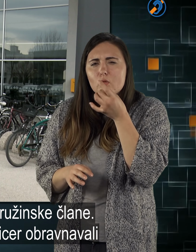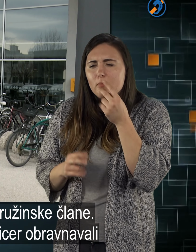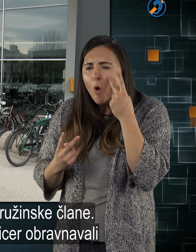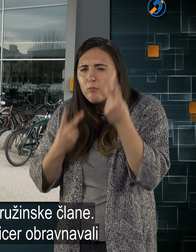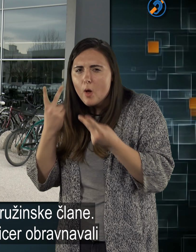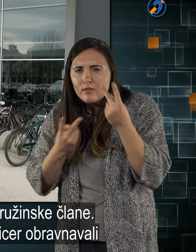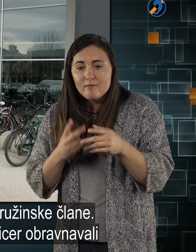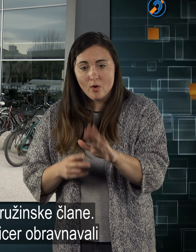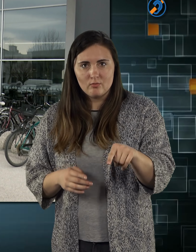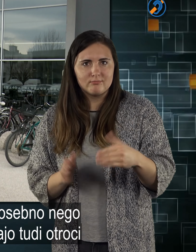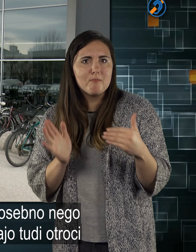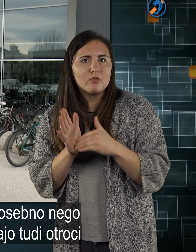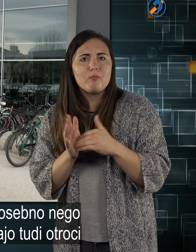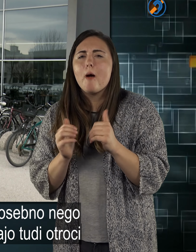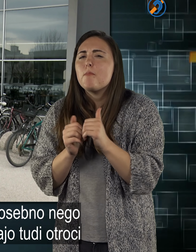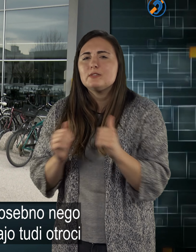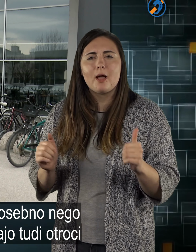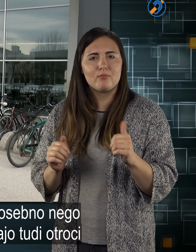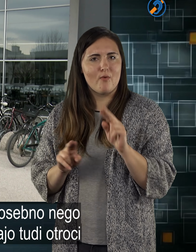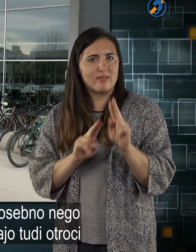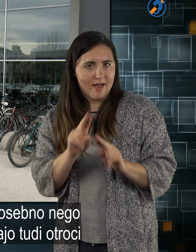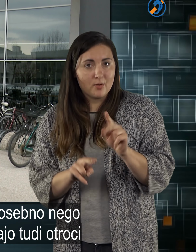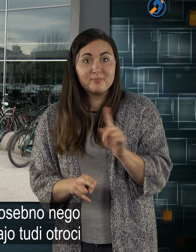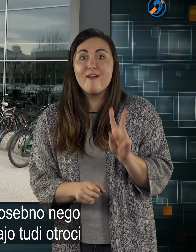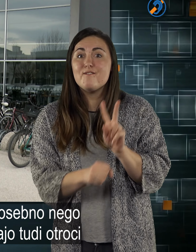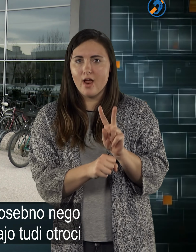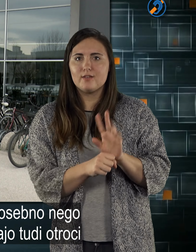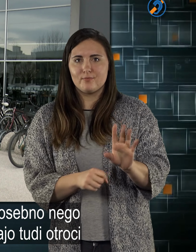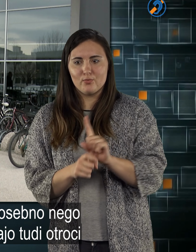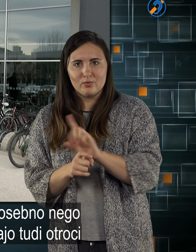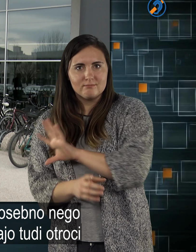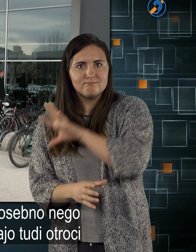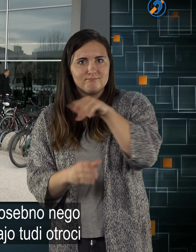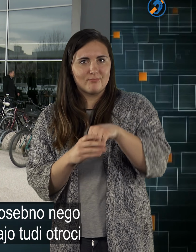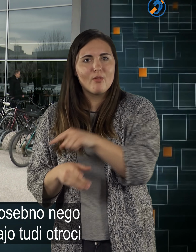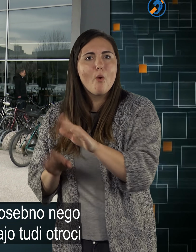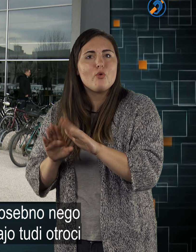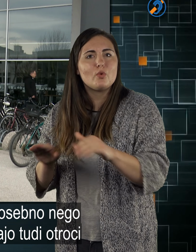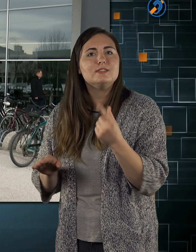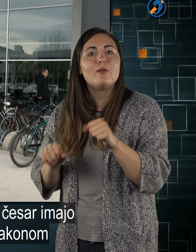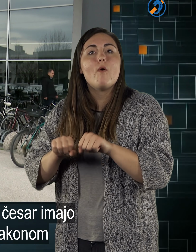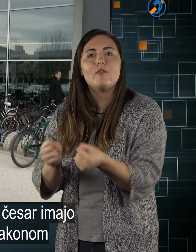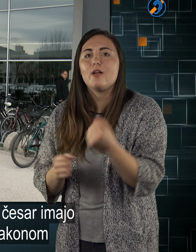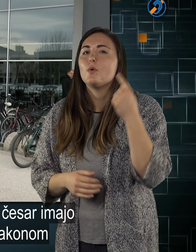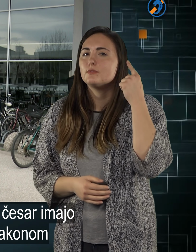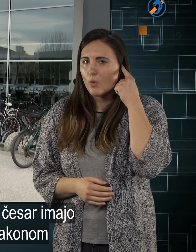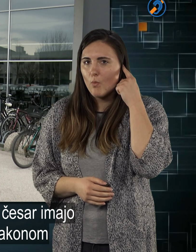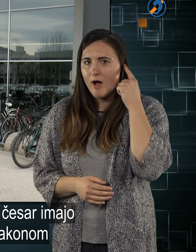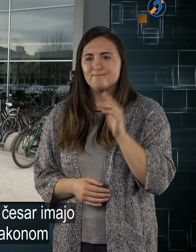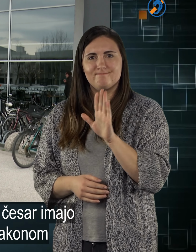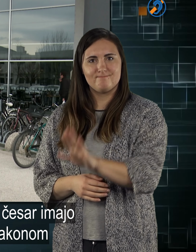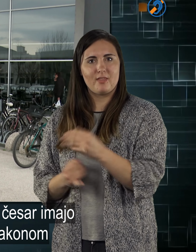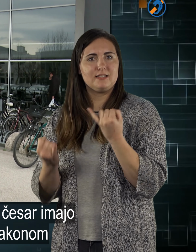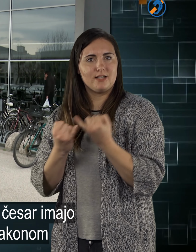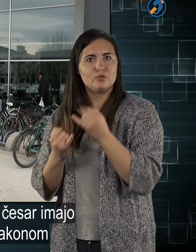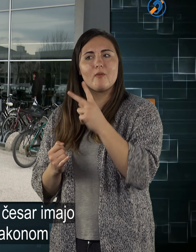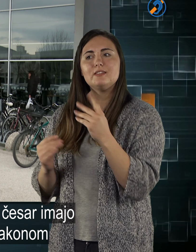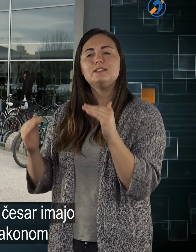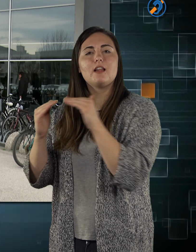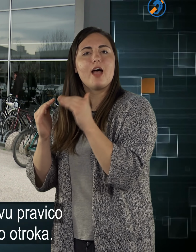Podrobneje bomo tokrat sicer obravnavali otroke, ki potrebujejo posebno nego in varstvo, kamor spadajo tudi otroci z okvaro